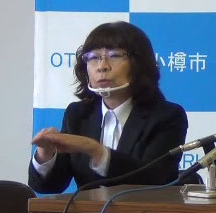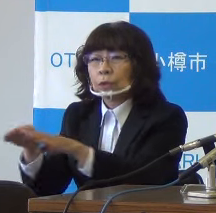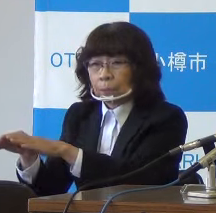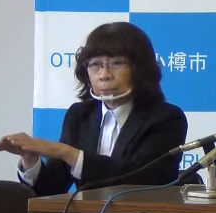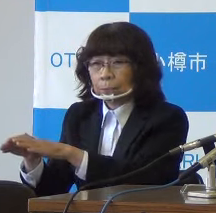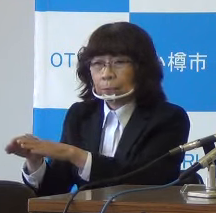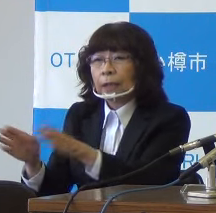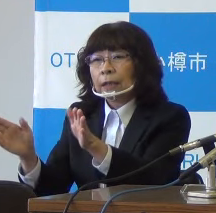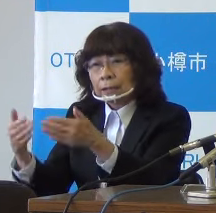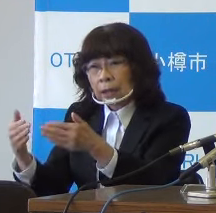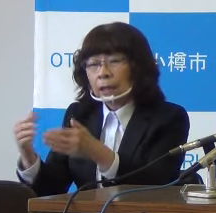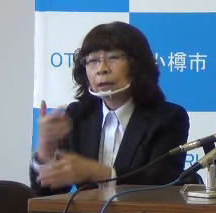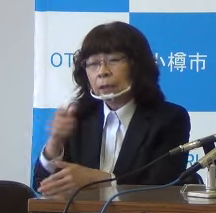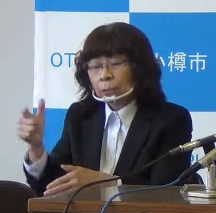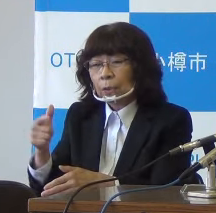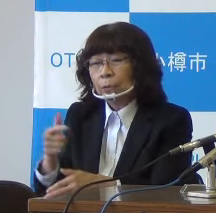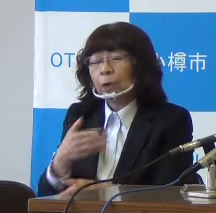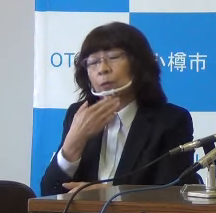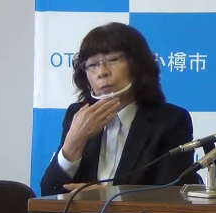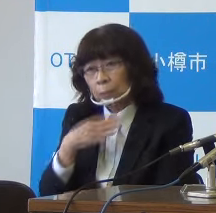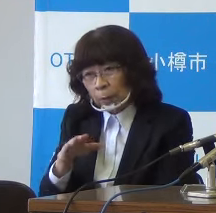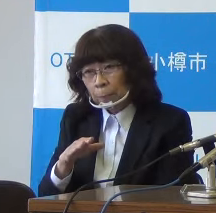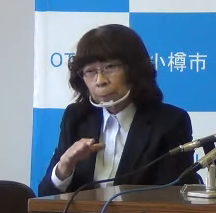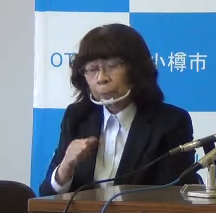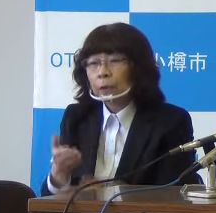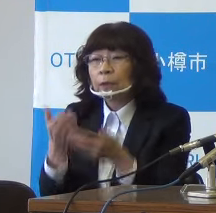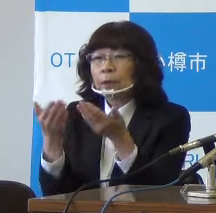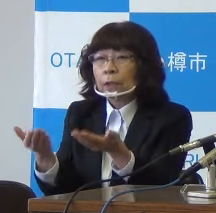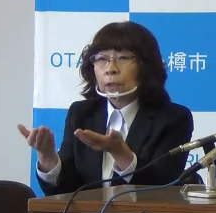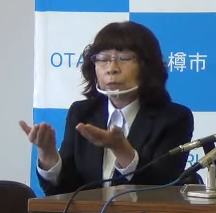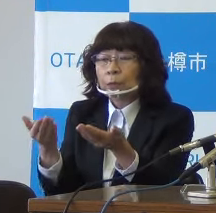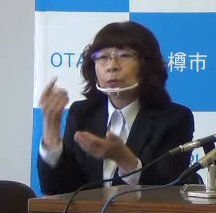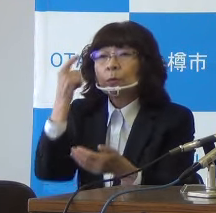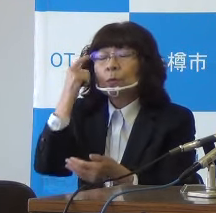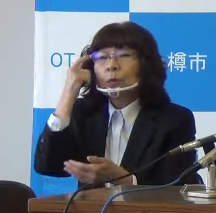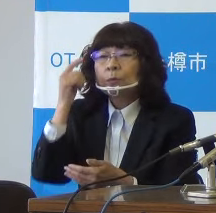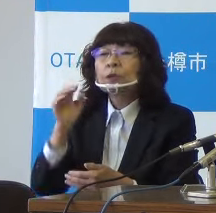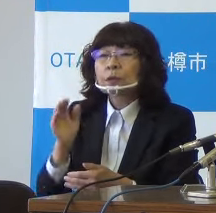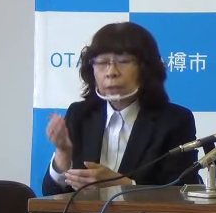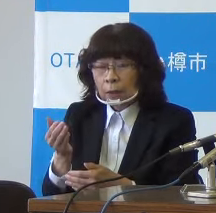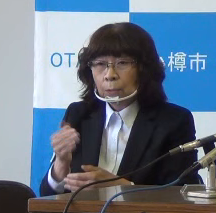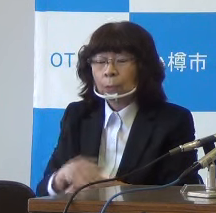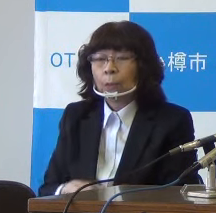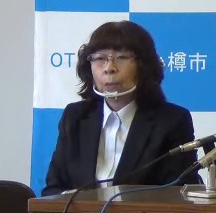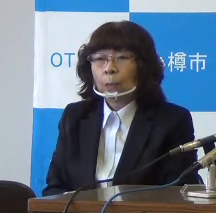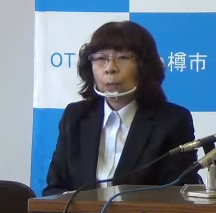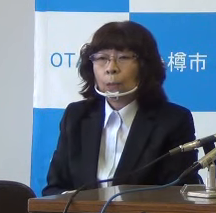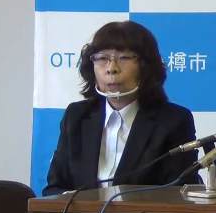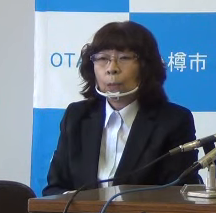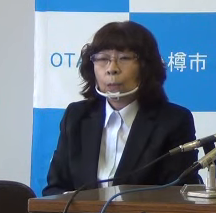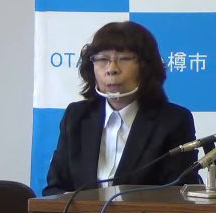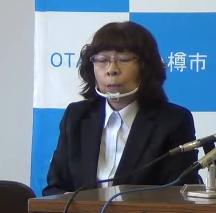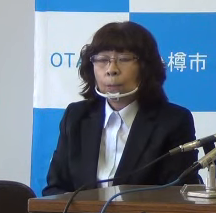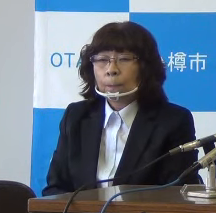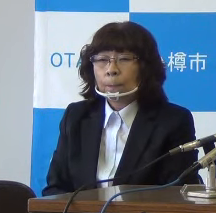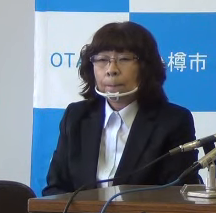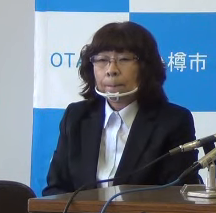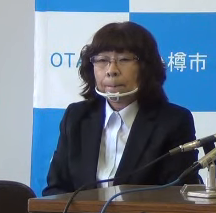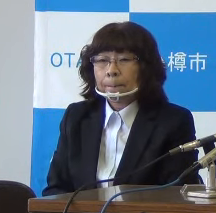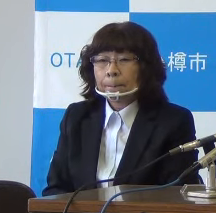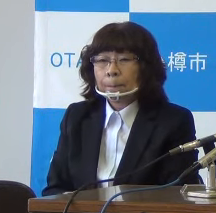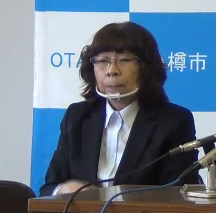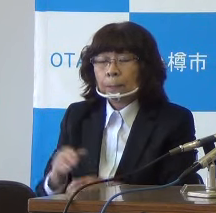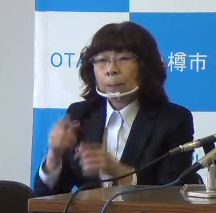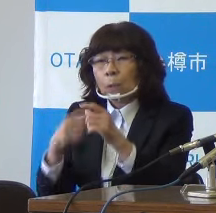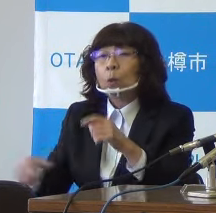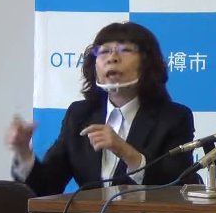ではご不便をおかけすることになるかと思いますが、これ